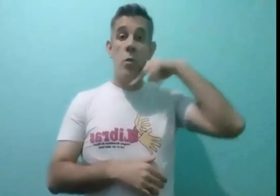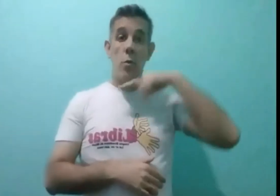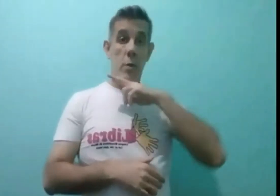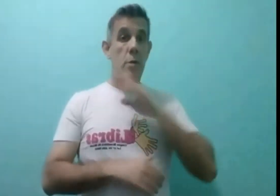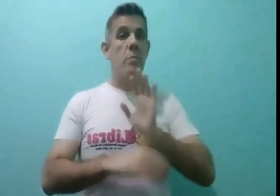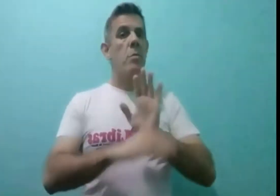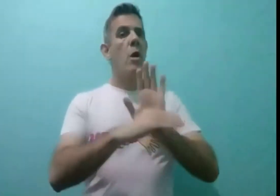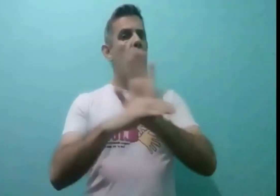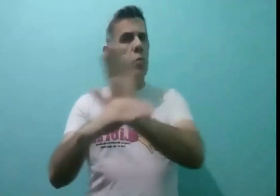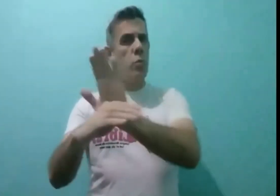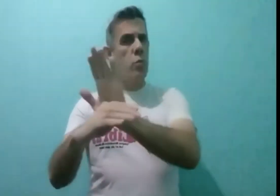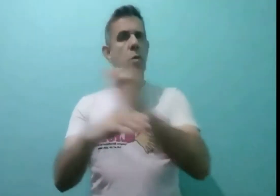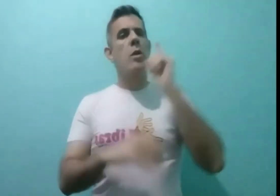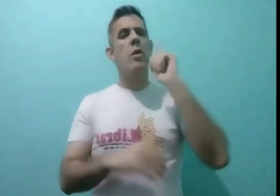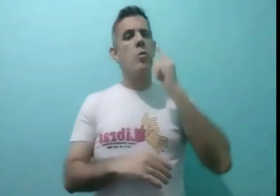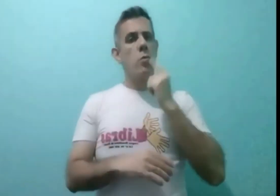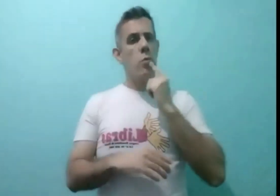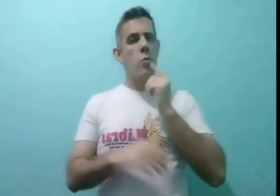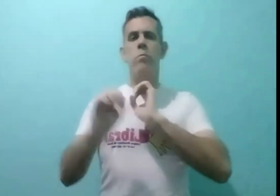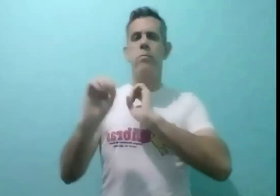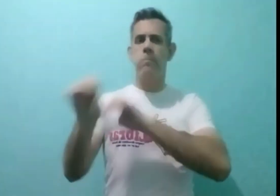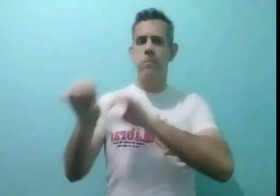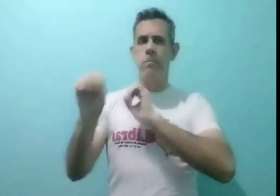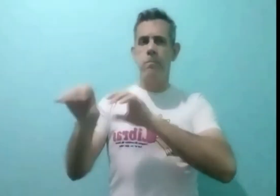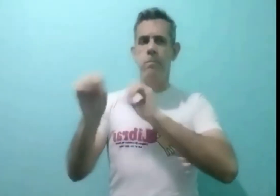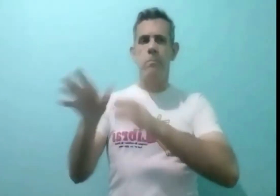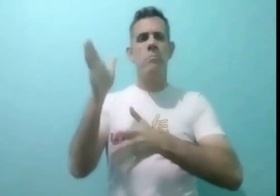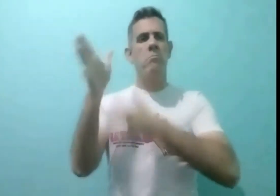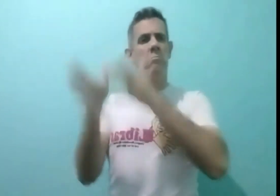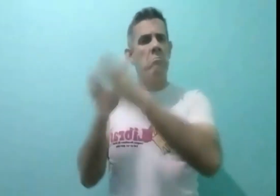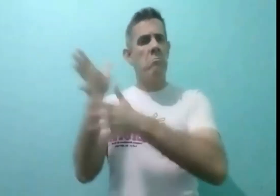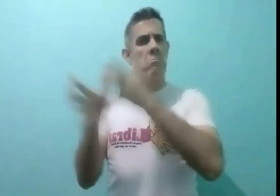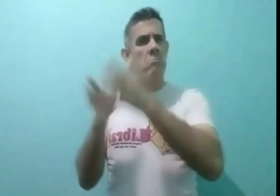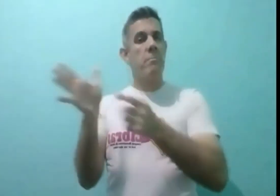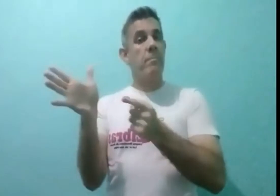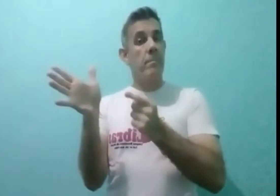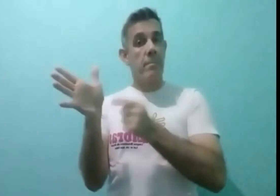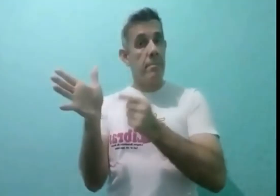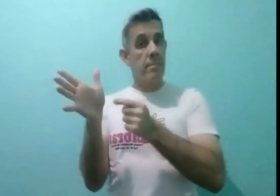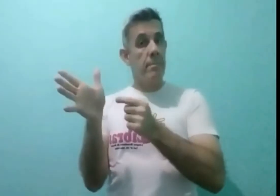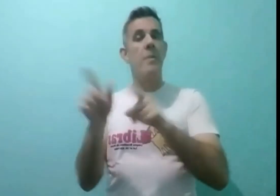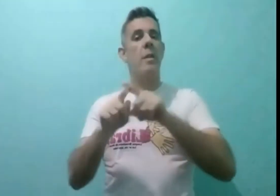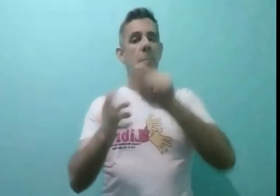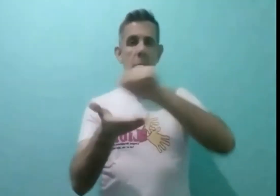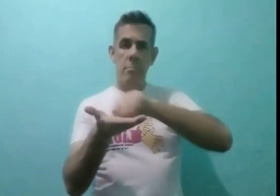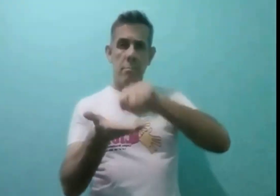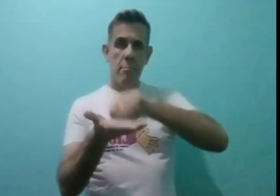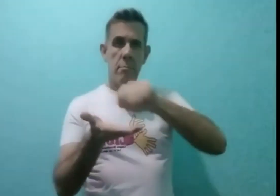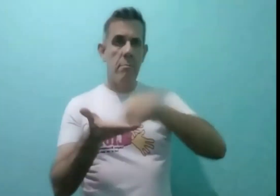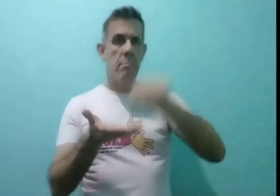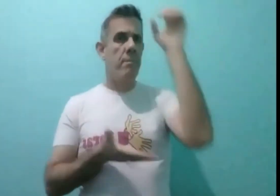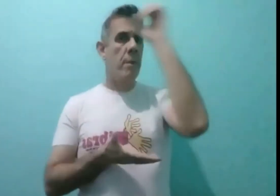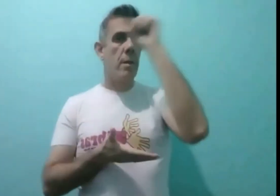louvável. Então, Rouet naquela época ajudou a educação,